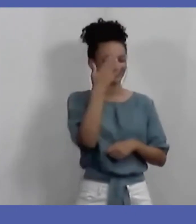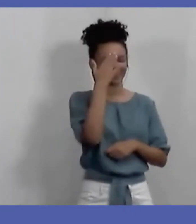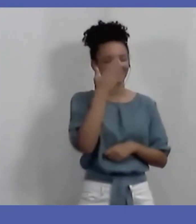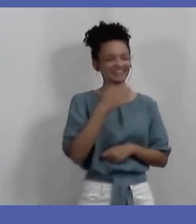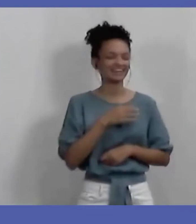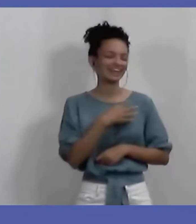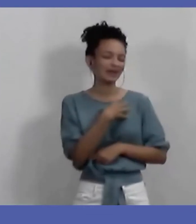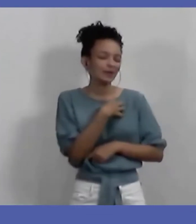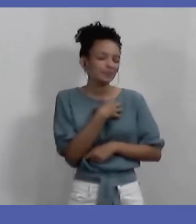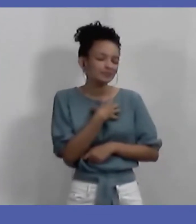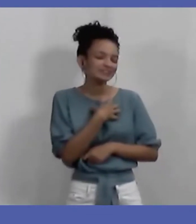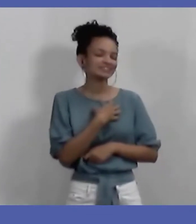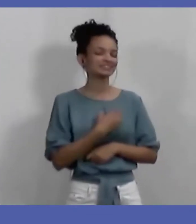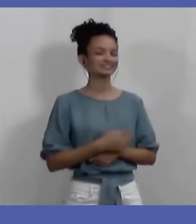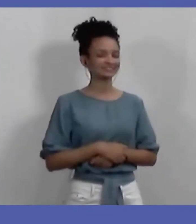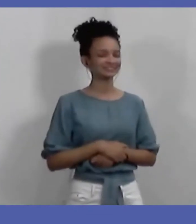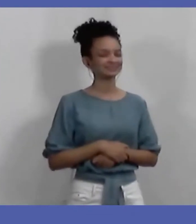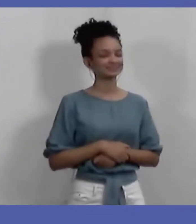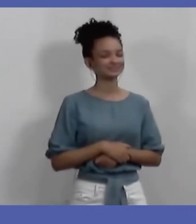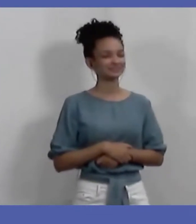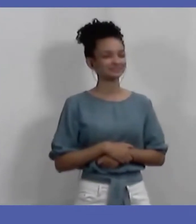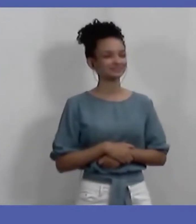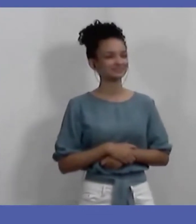coisa. Senhor Jesus.